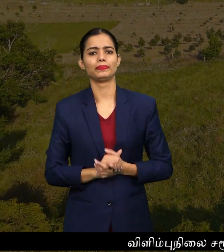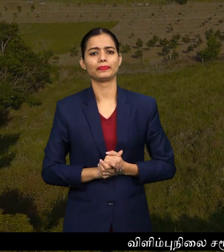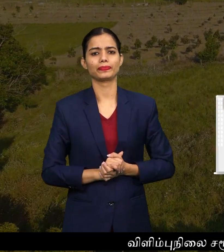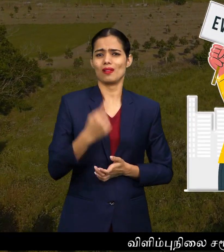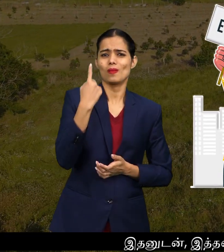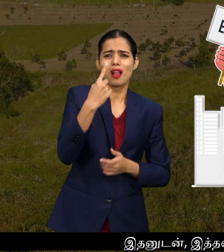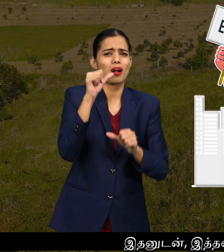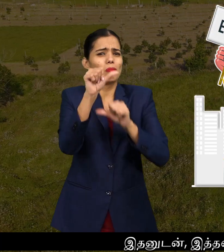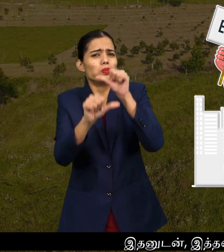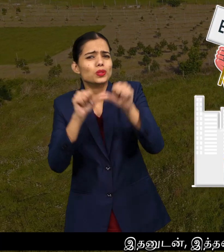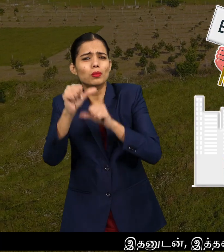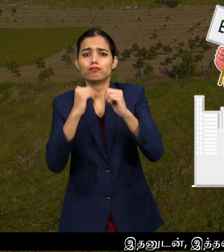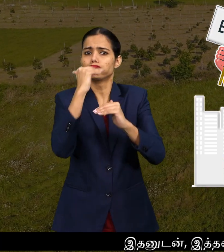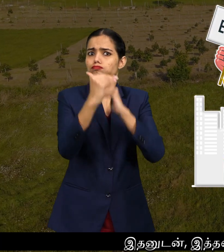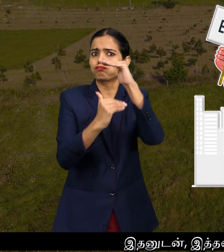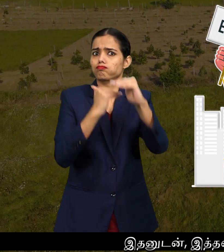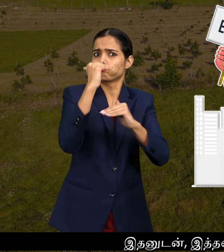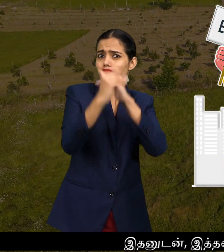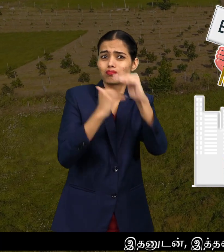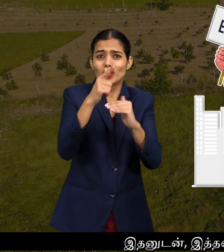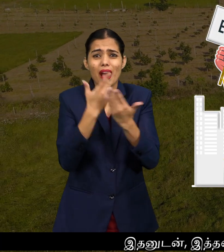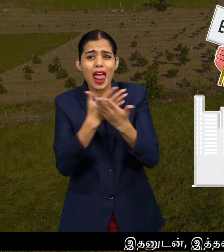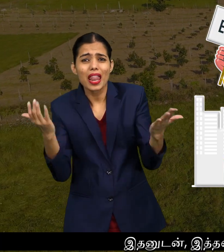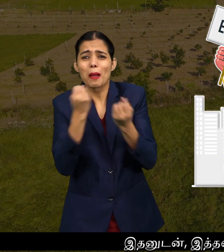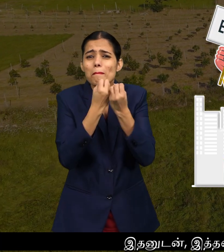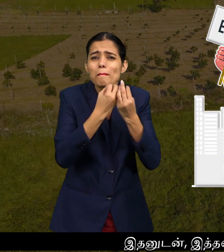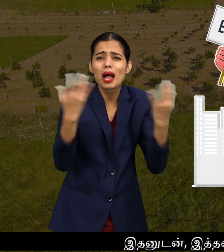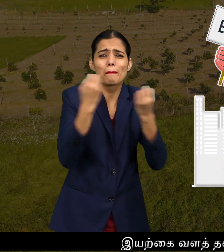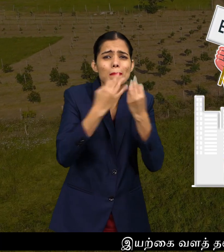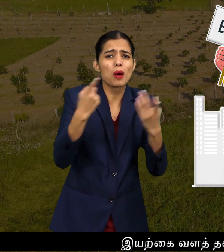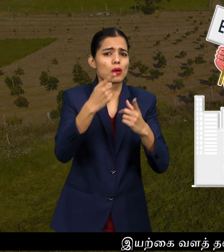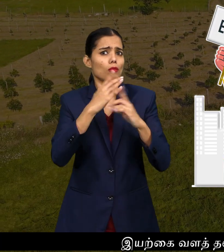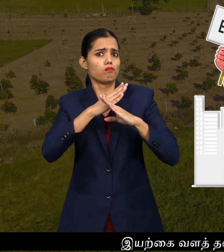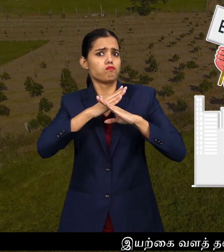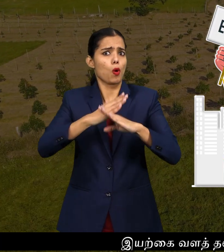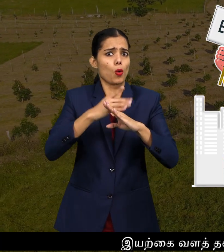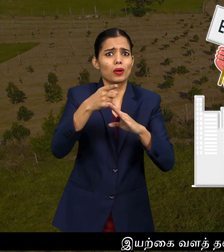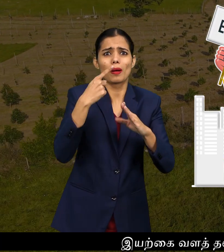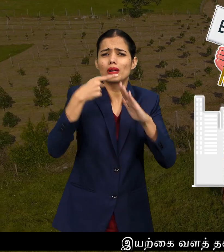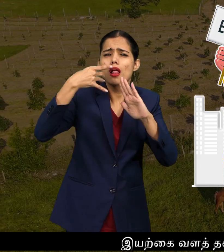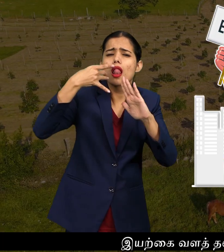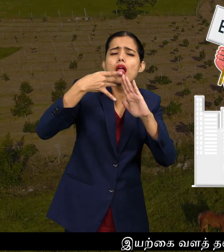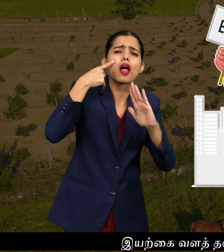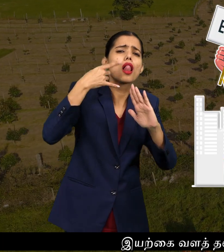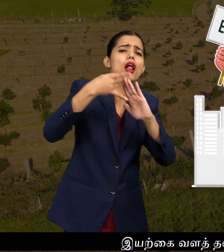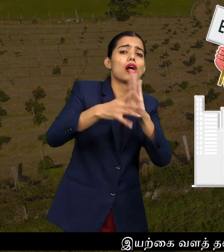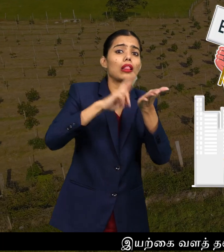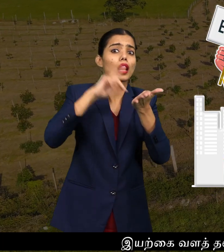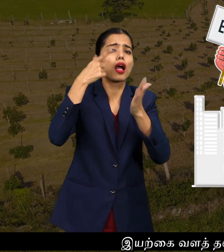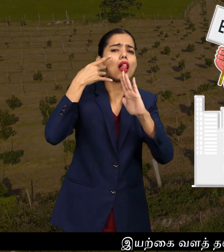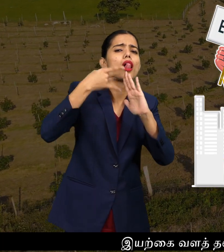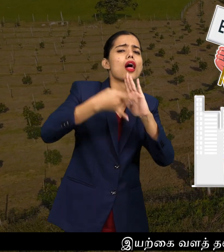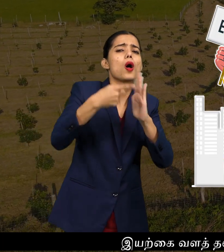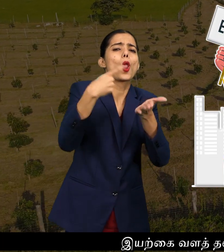விளைவித்துள்ளது. இதனுடன் இத்தகைய வளர்ச்சி செயல்முறைகள் இயற்கை வளத்தளத்தை கடுமையாக